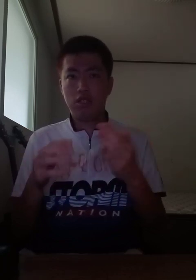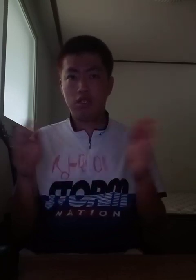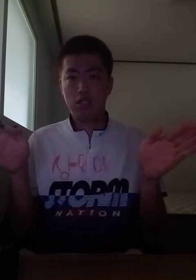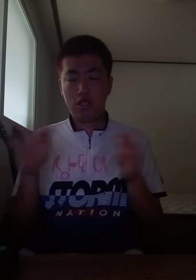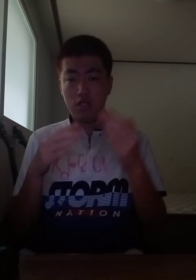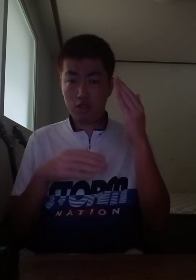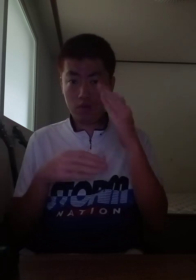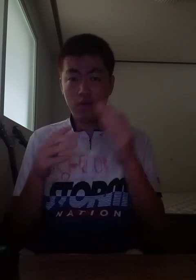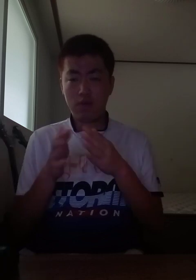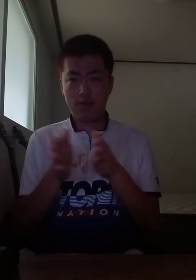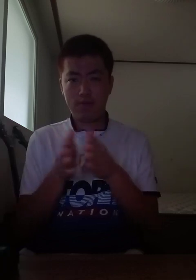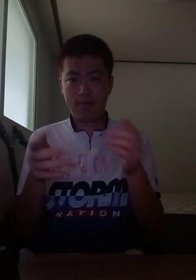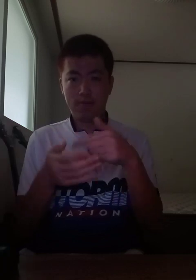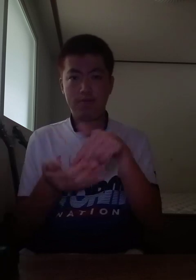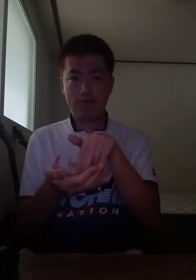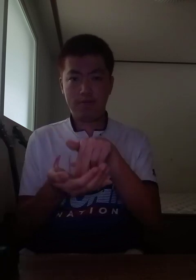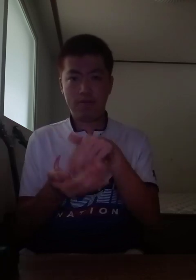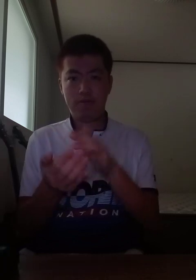아이들의 걸음으로 비교해 보겠습니다.